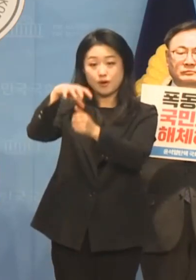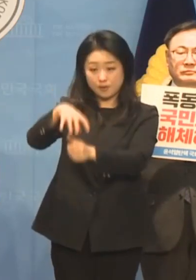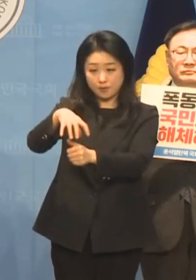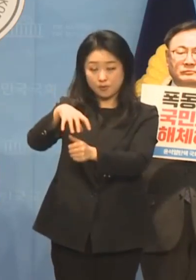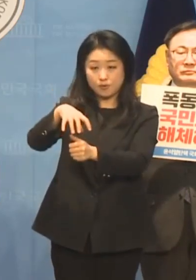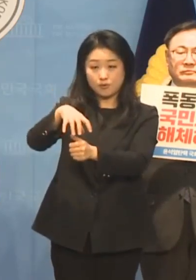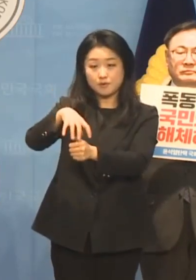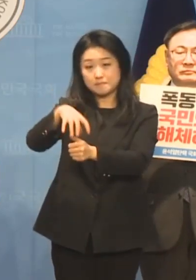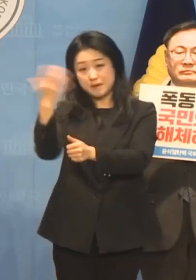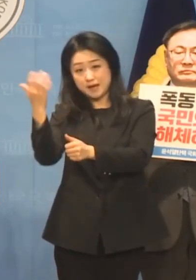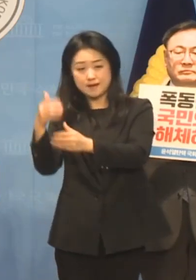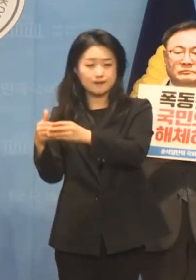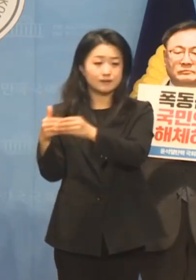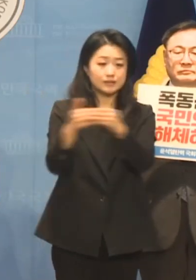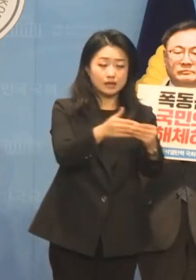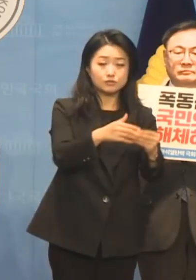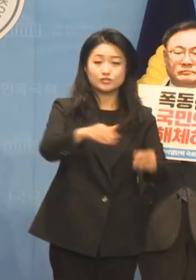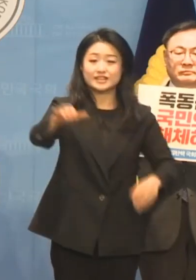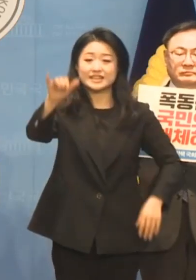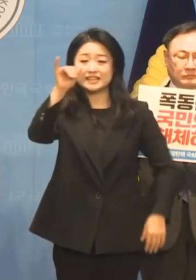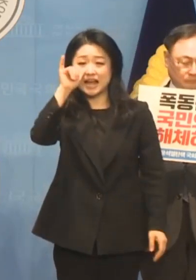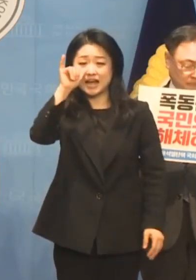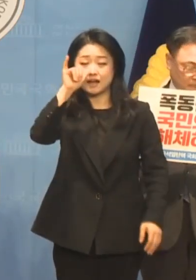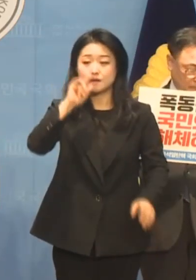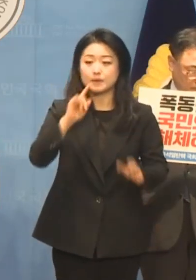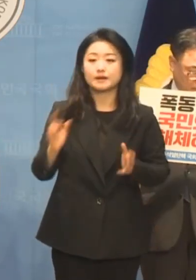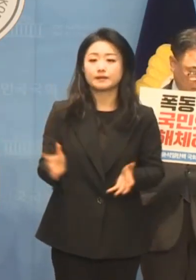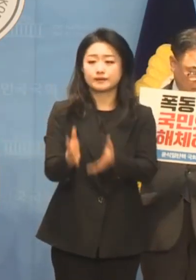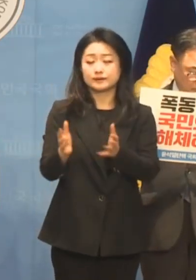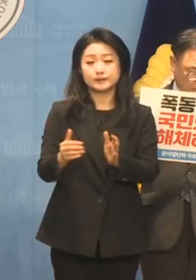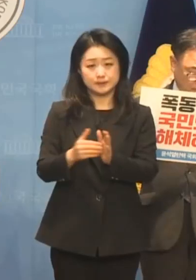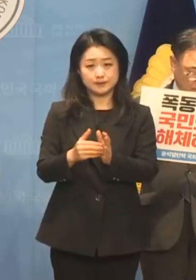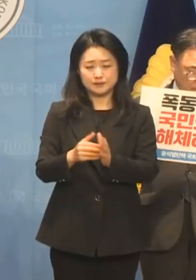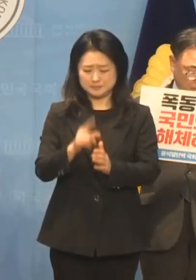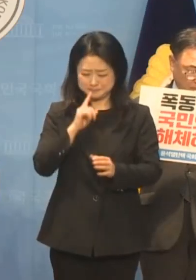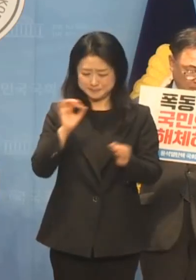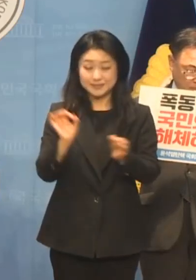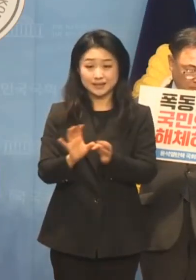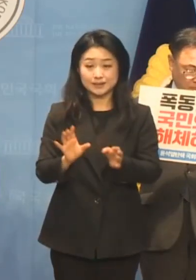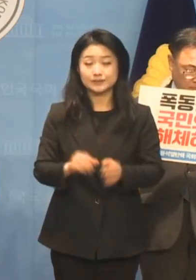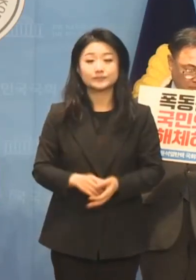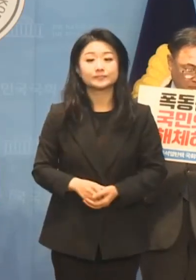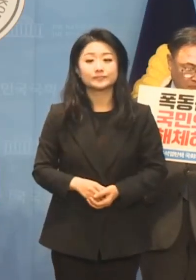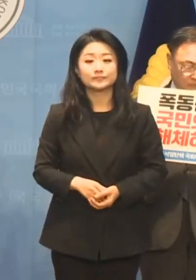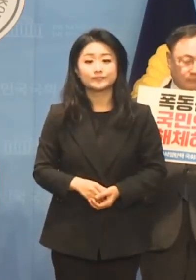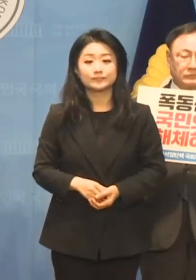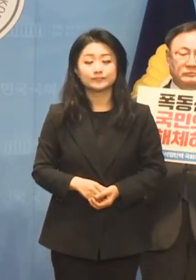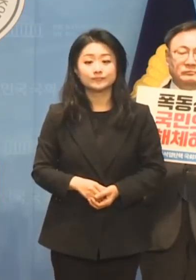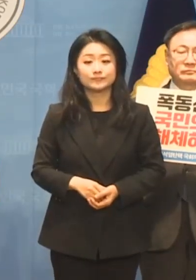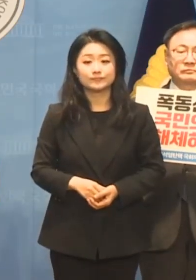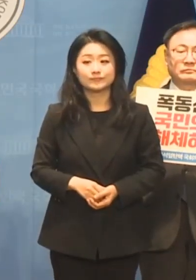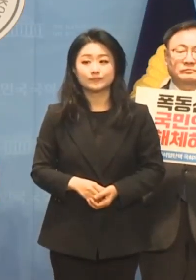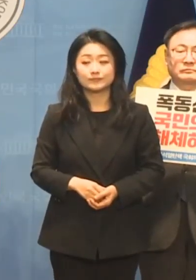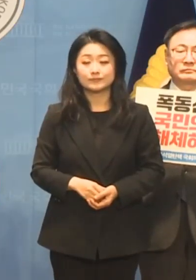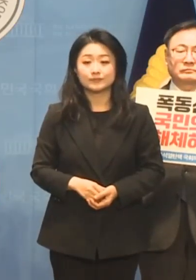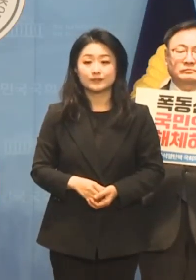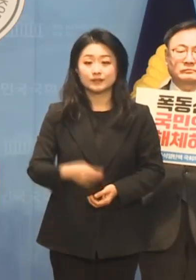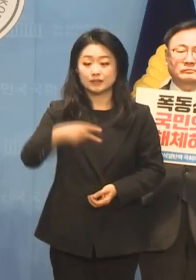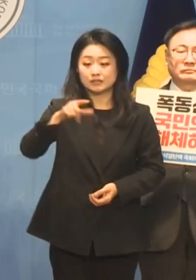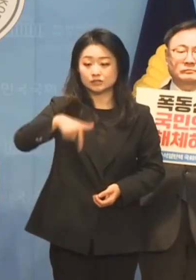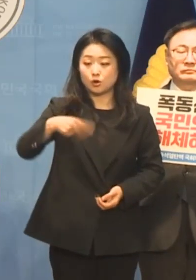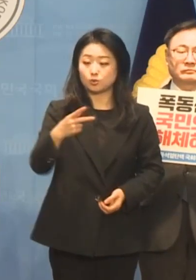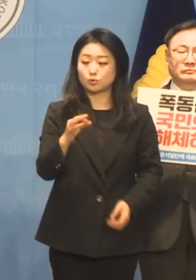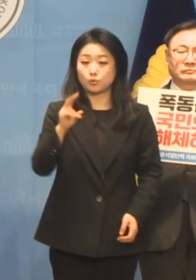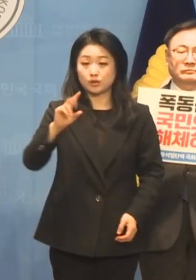구치소에서 데리고 나올 수 있다고 선동했습니다. 가당차는 헛소리입니다. 석동현